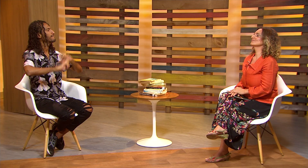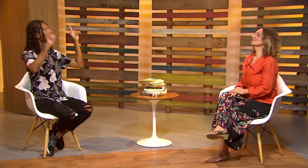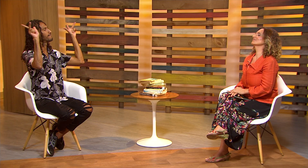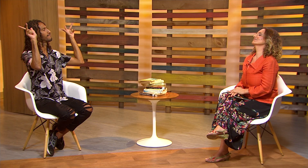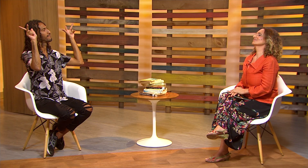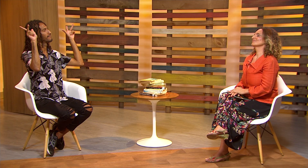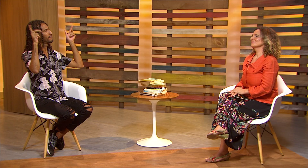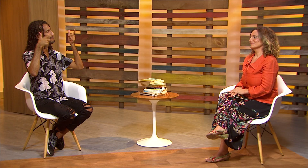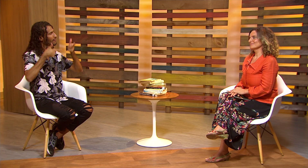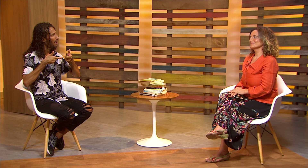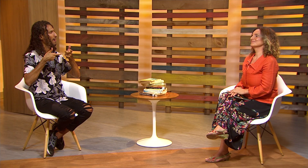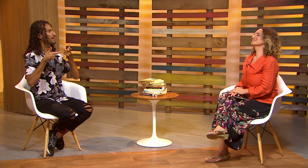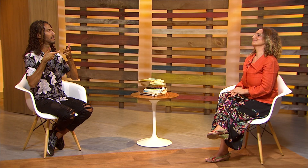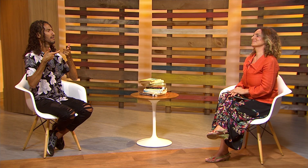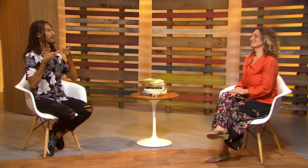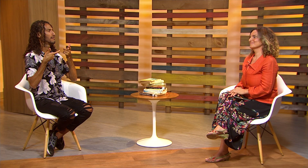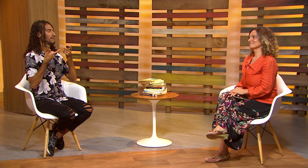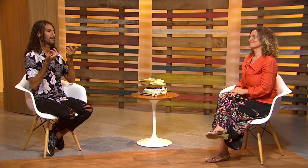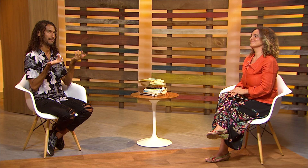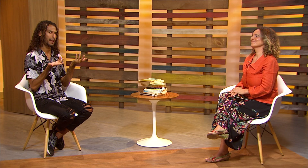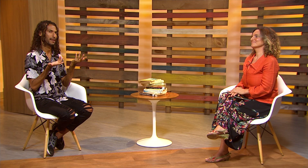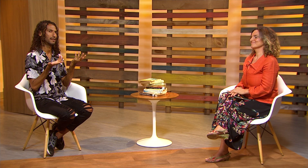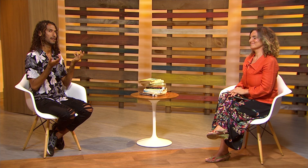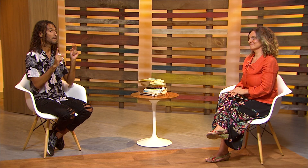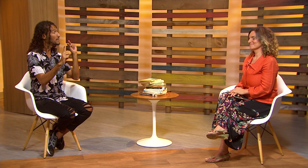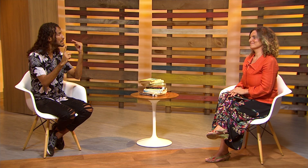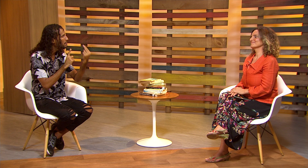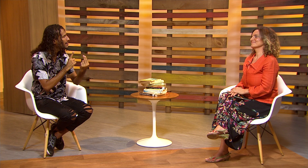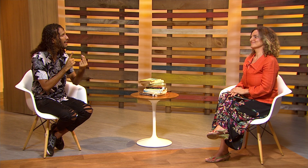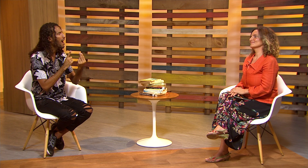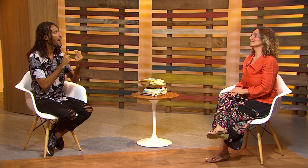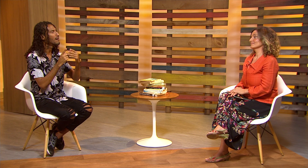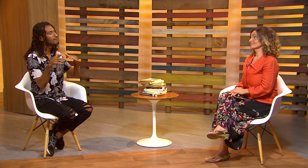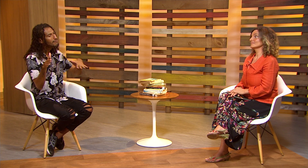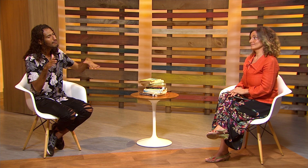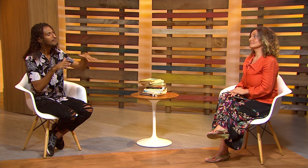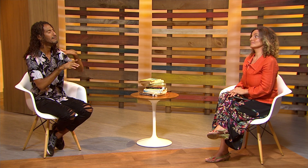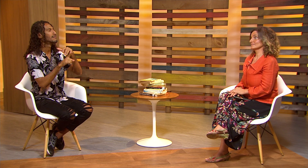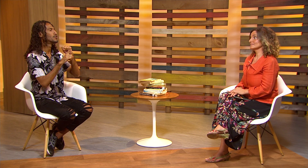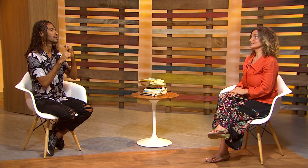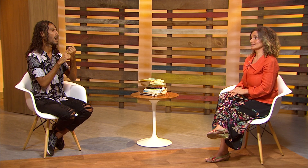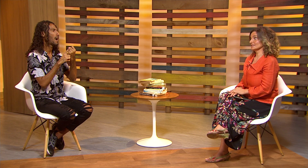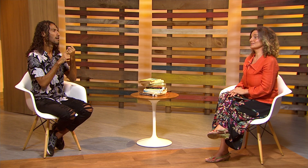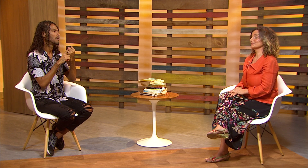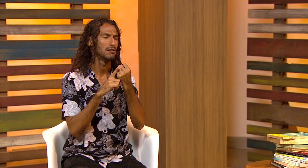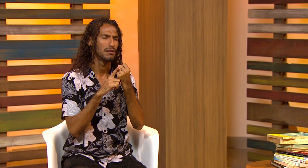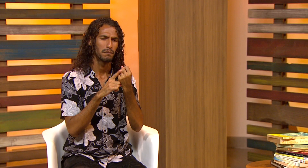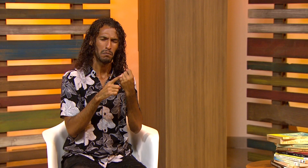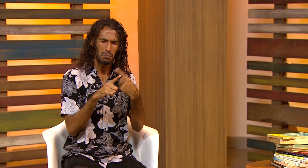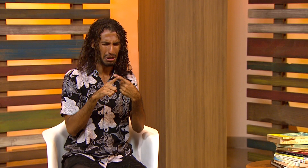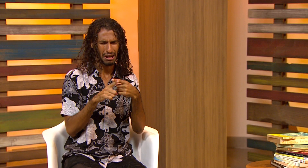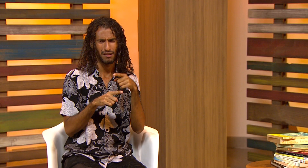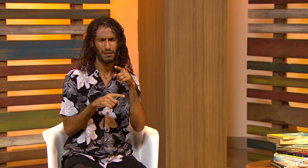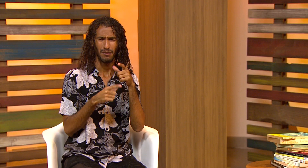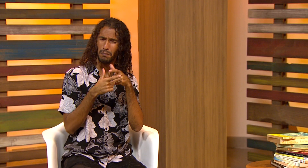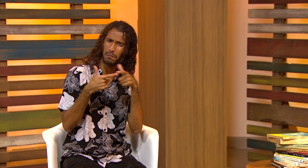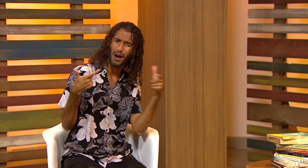ser diferentes, né, nos seus espaços, para ter essa visibilidade dentro da sociedade. A maioria dos